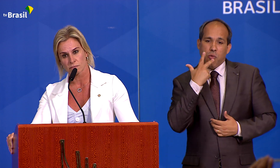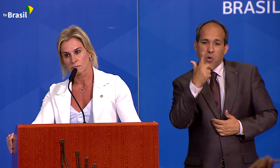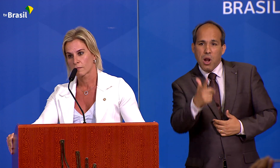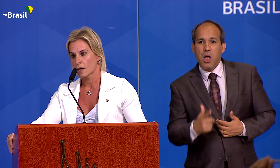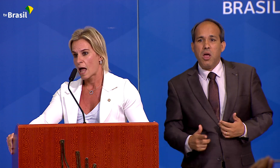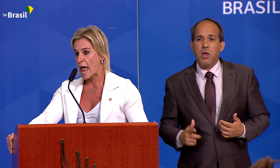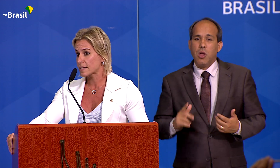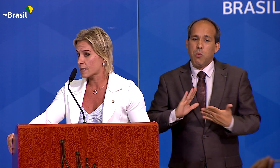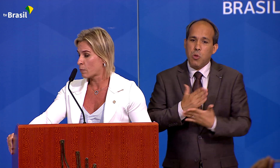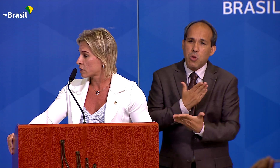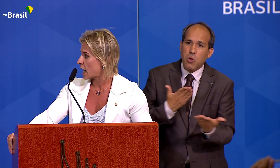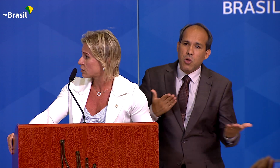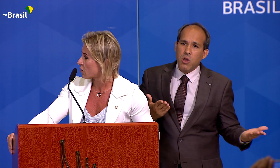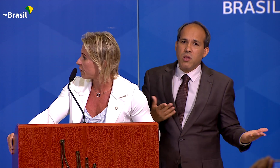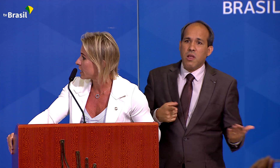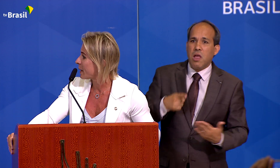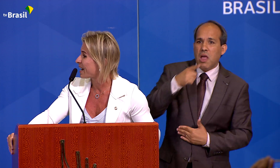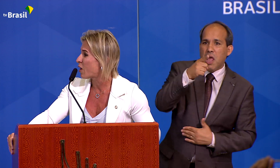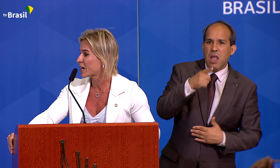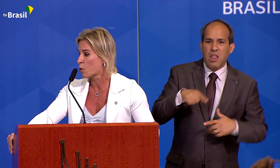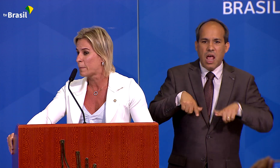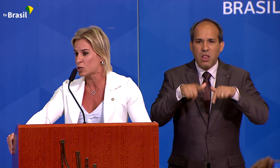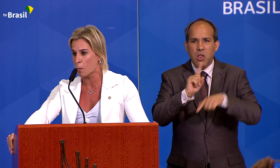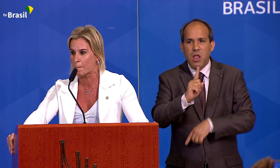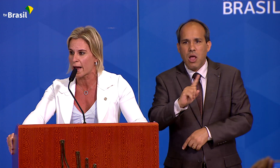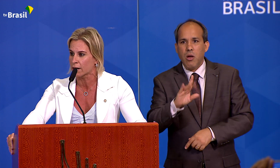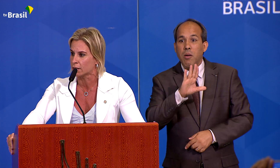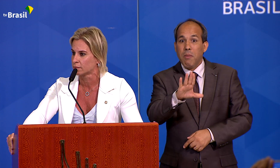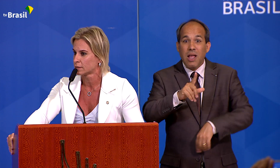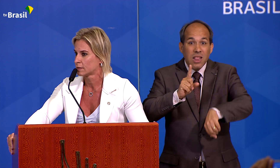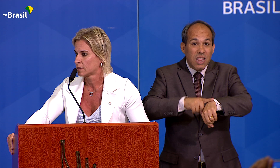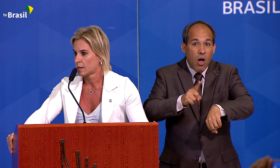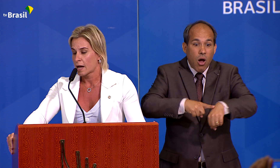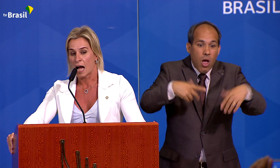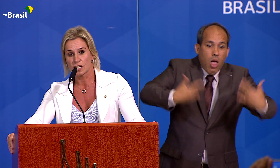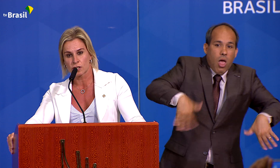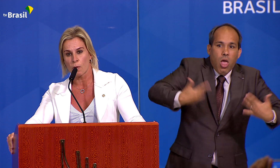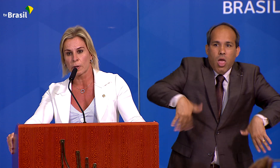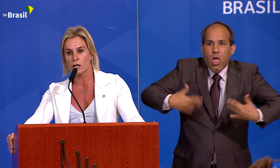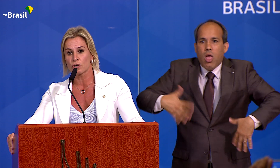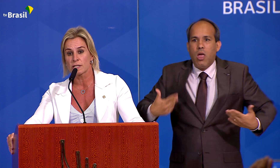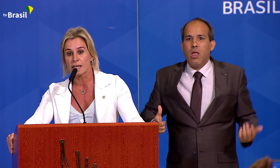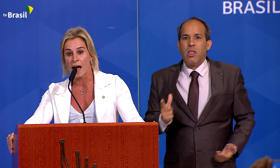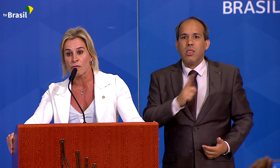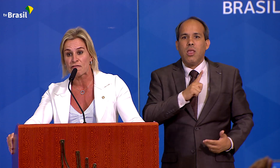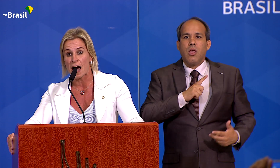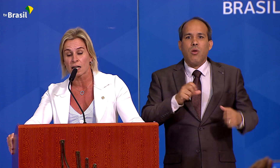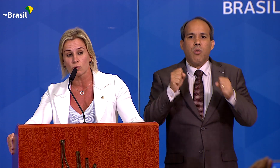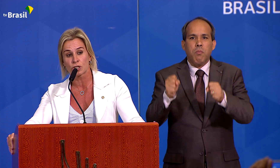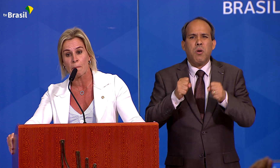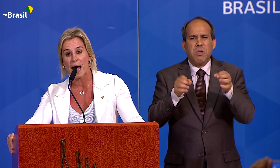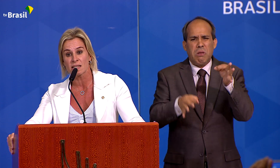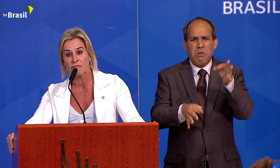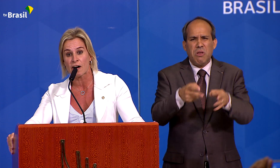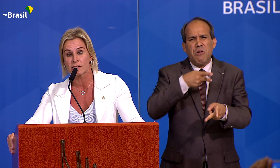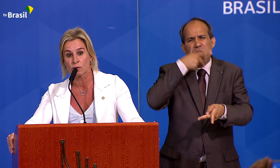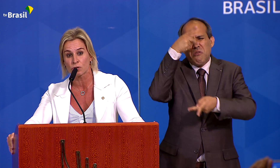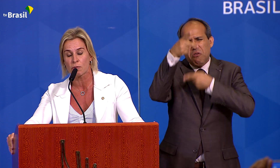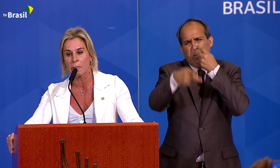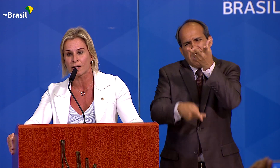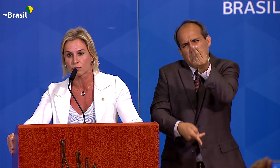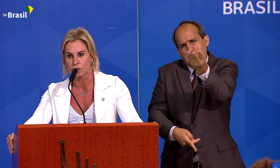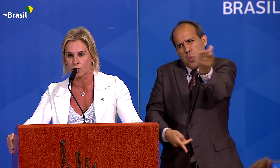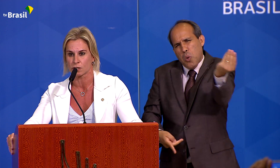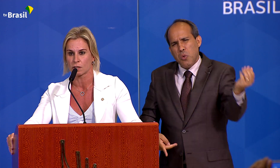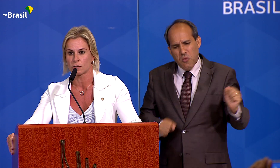falaria essa abordagem eu não faria mais na hora que o bicho pega a gente tem um poder judiciário falando demais